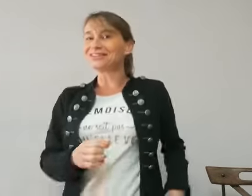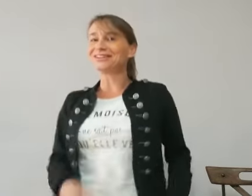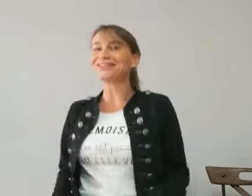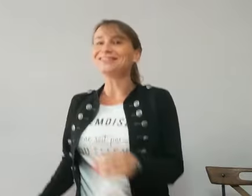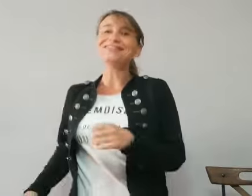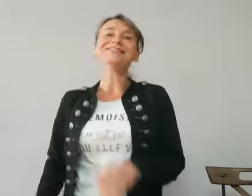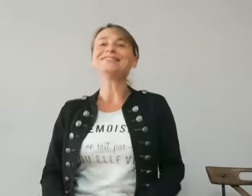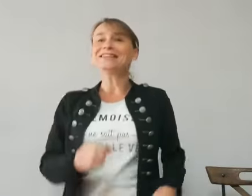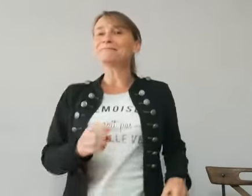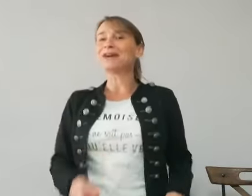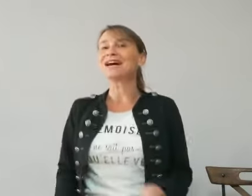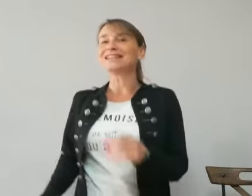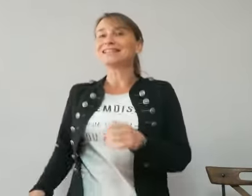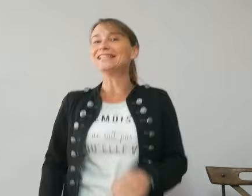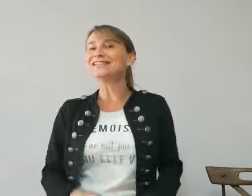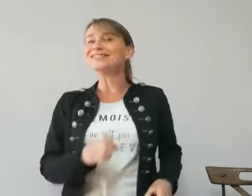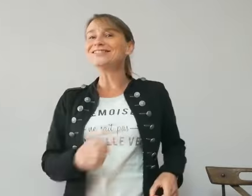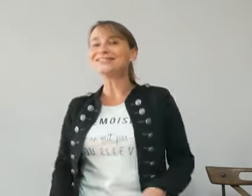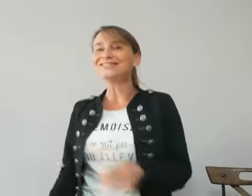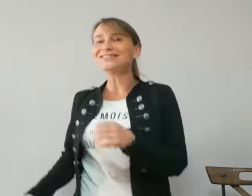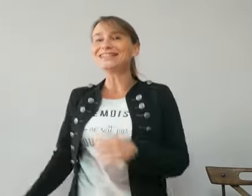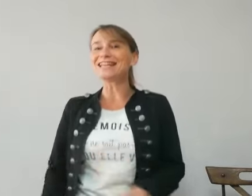que le loup n'y